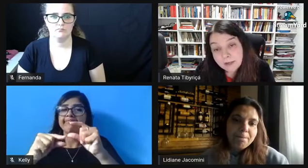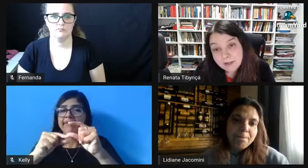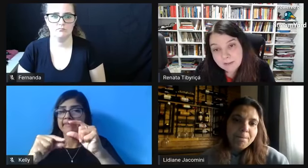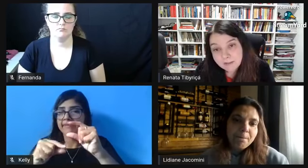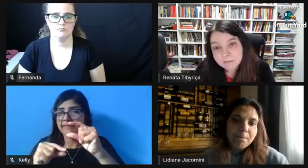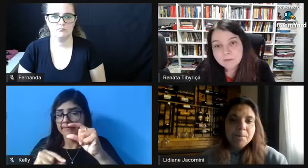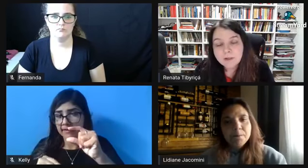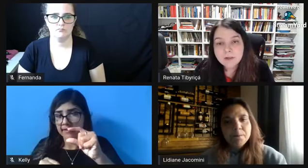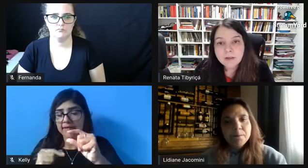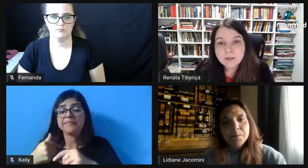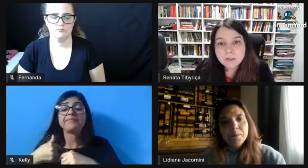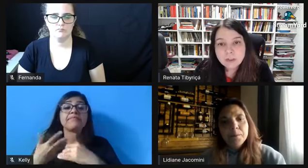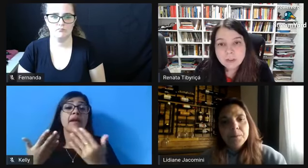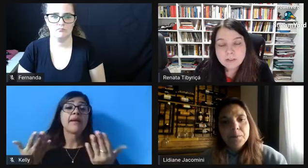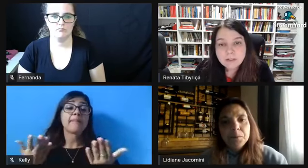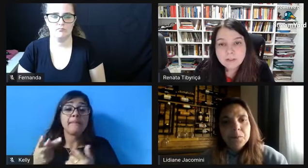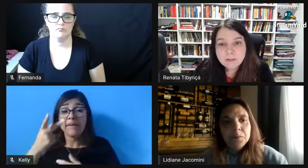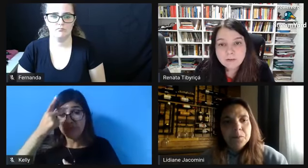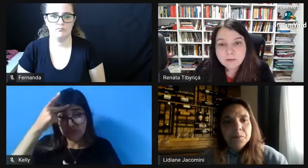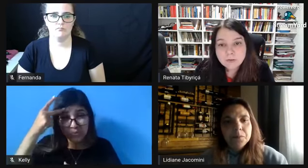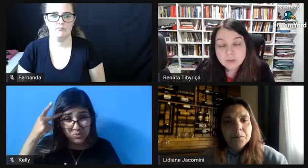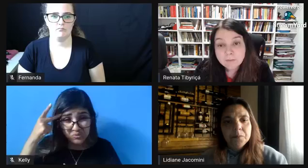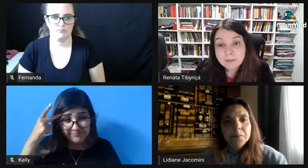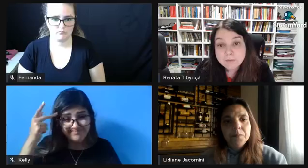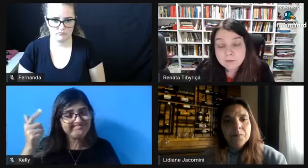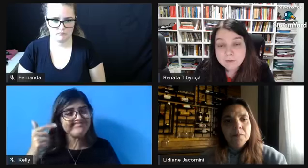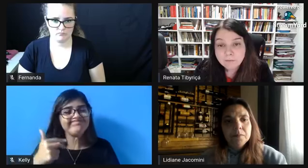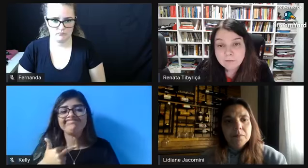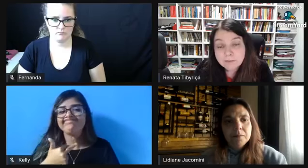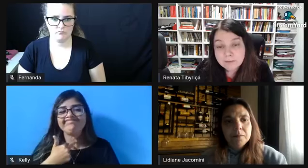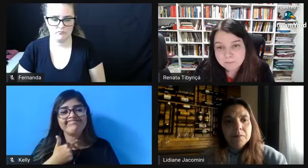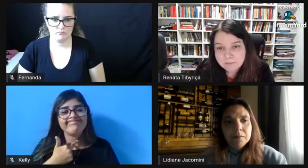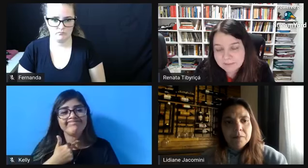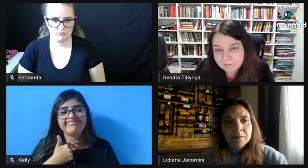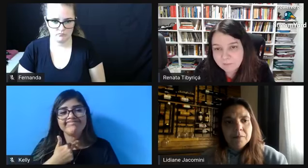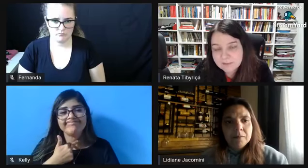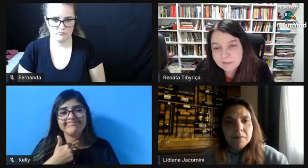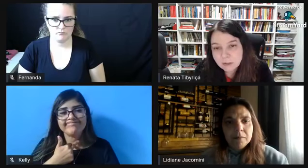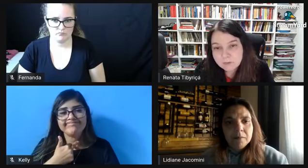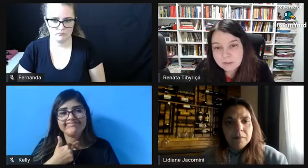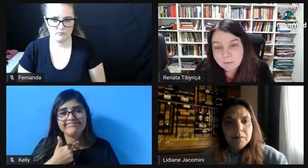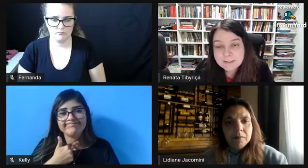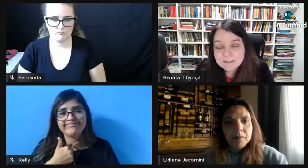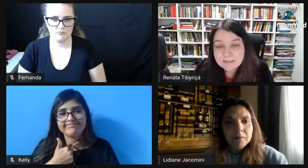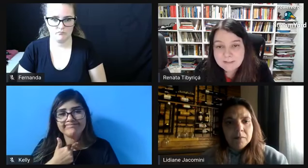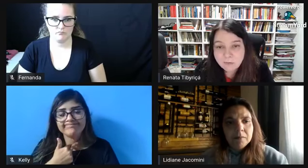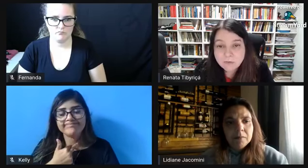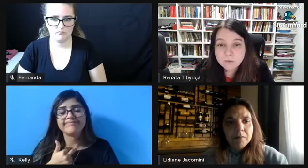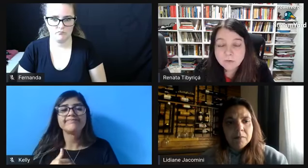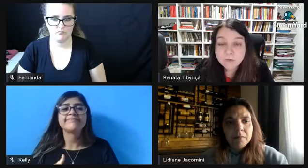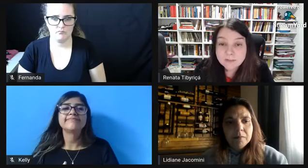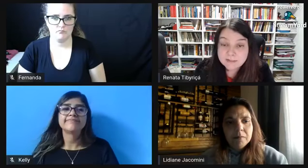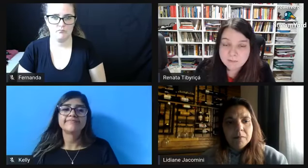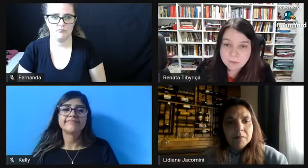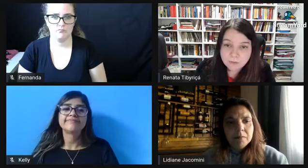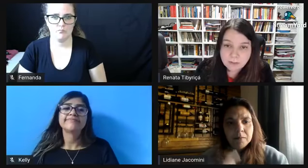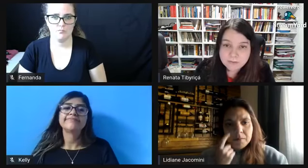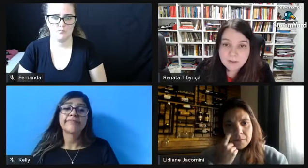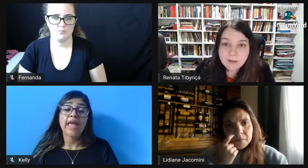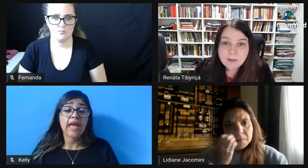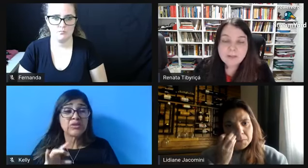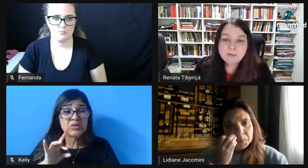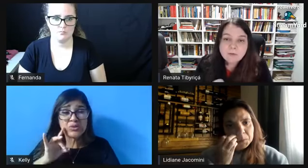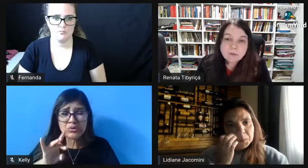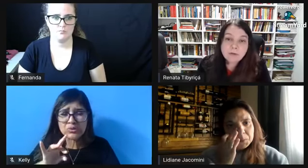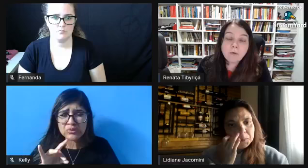não puderem, a gente também vai fazer atendimento presencial em situações